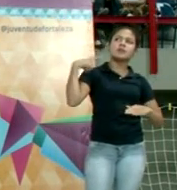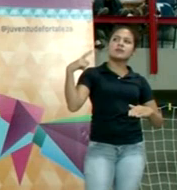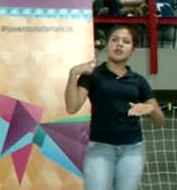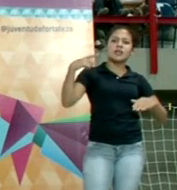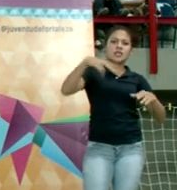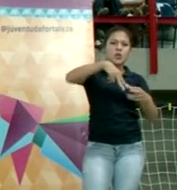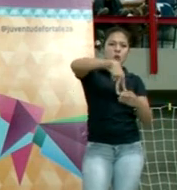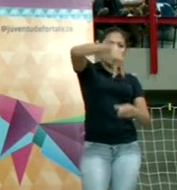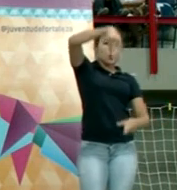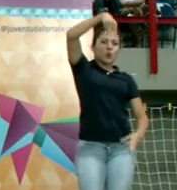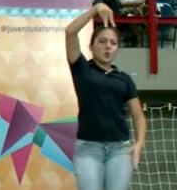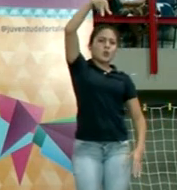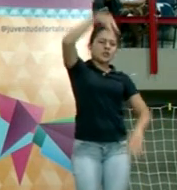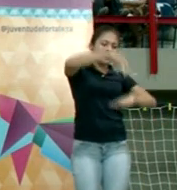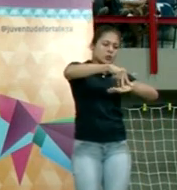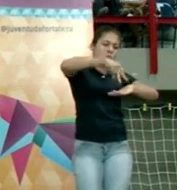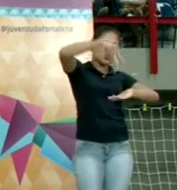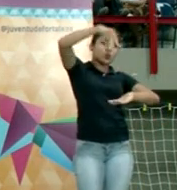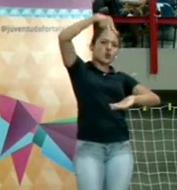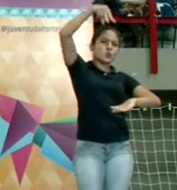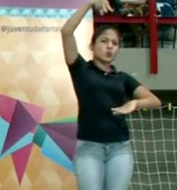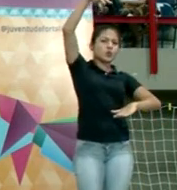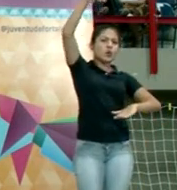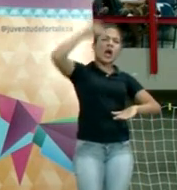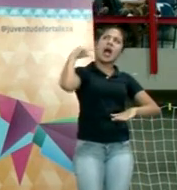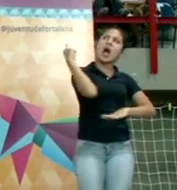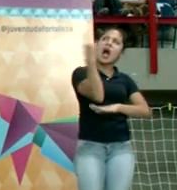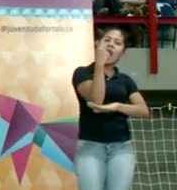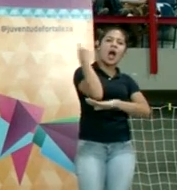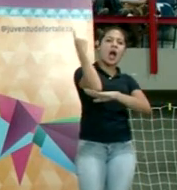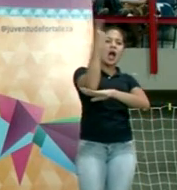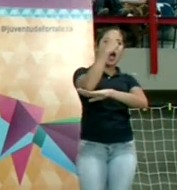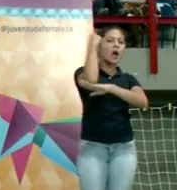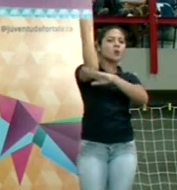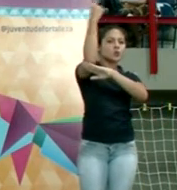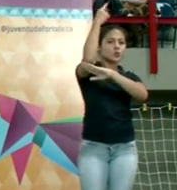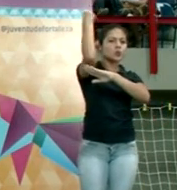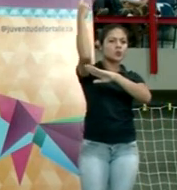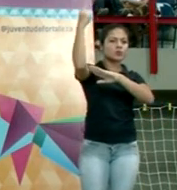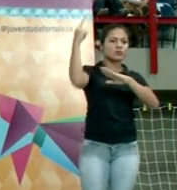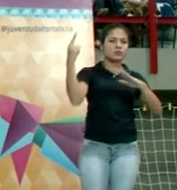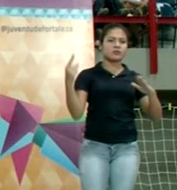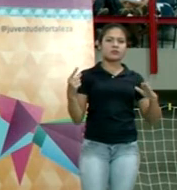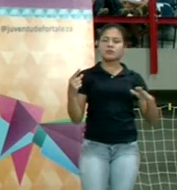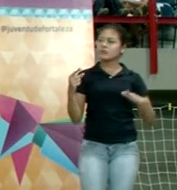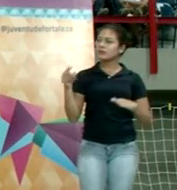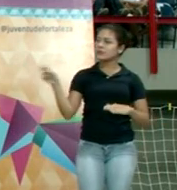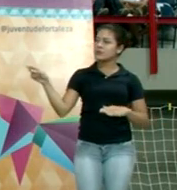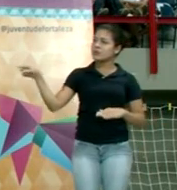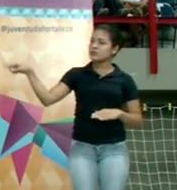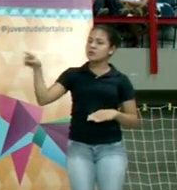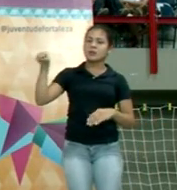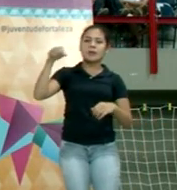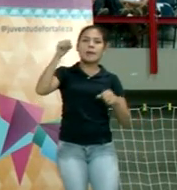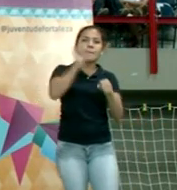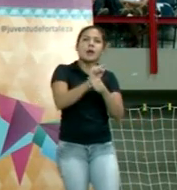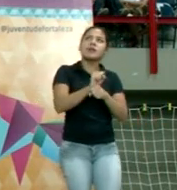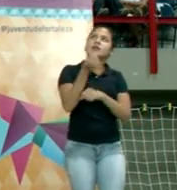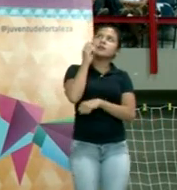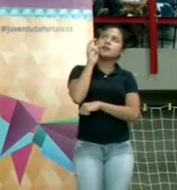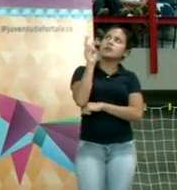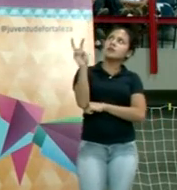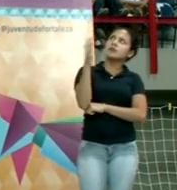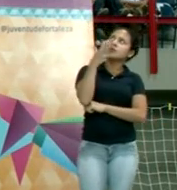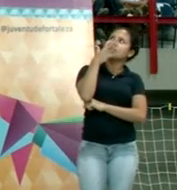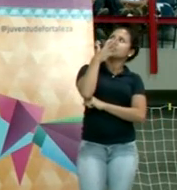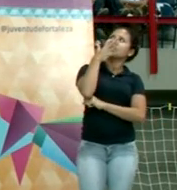tem as antenas enormes. Fica parado na esquina da rádio. Ah, caramba, aqui tem a rádio que eu gosto de ouvir, vou ficar aqui olhando para a